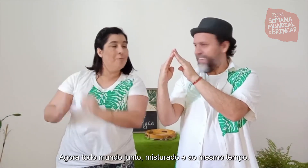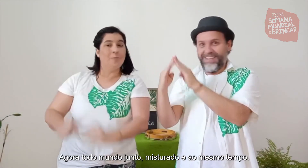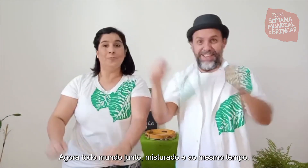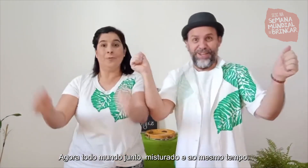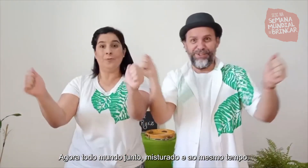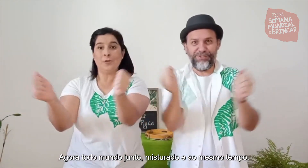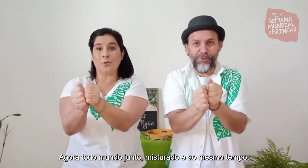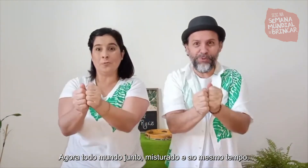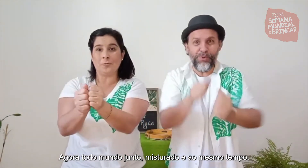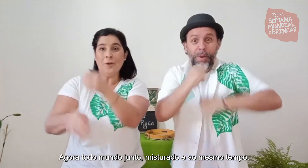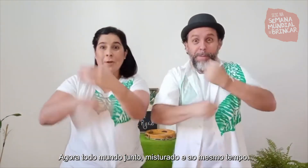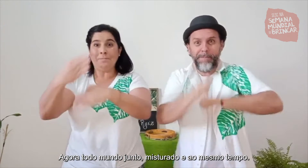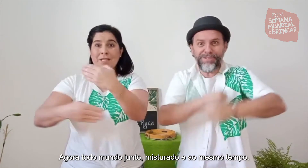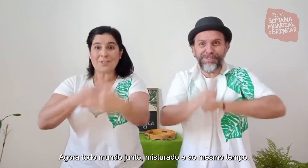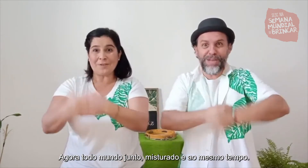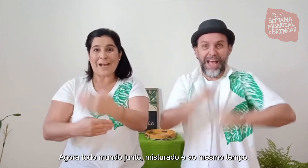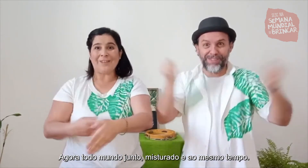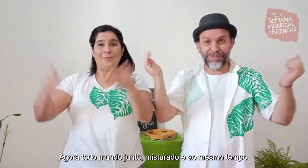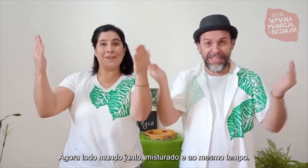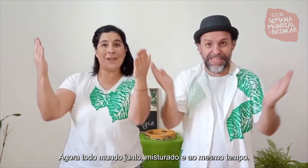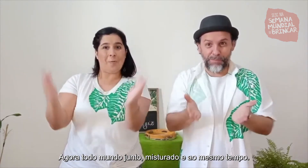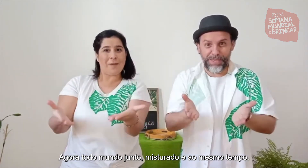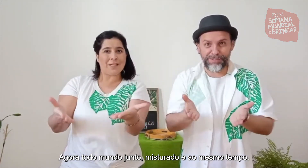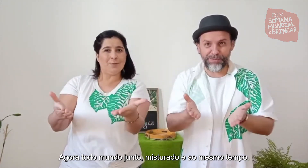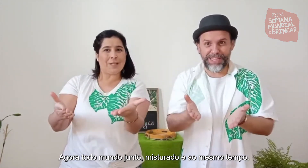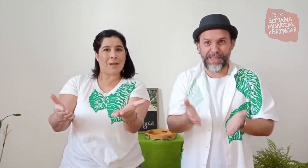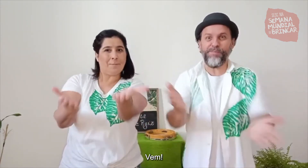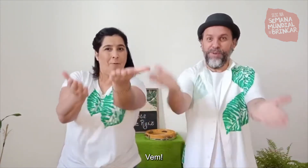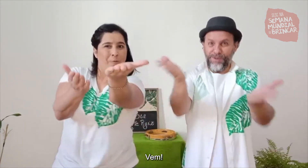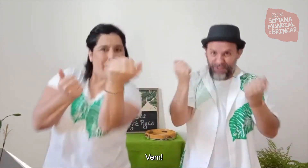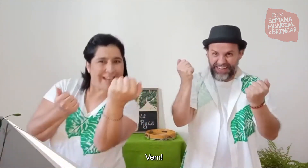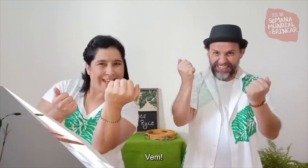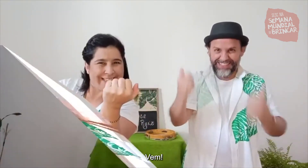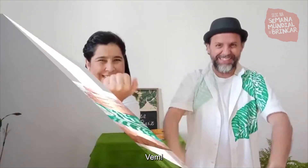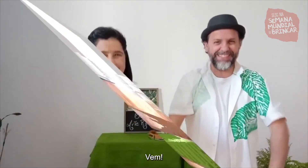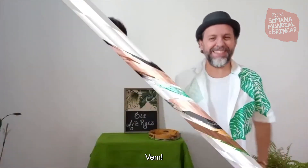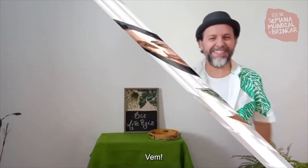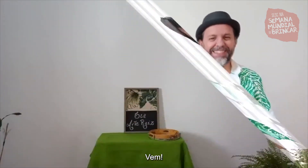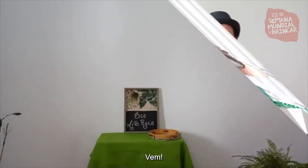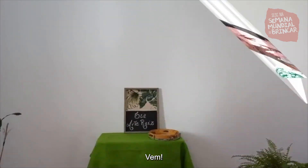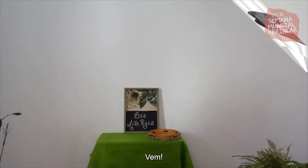mundo junto, misturado e ao mesmo tempo, vem!